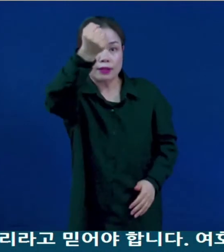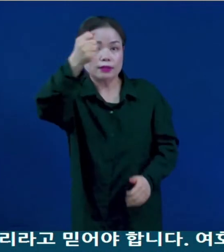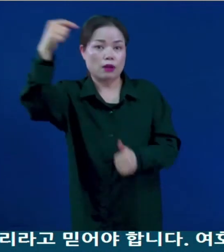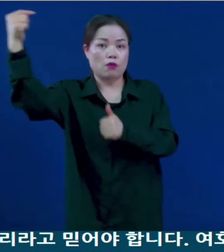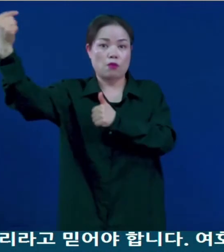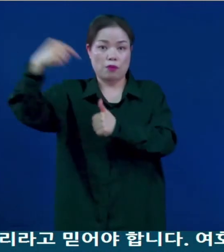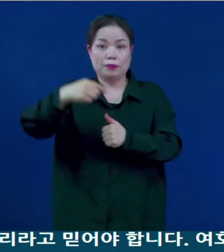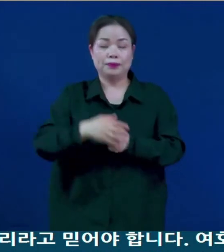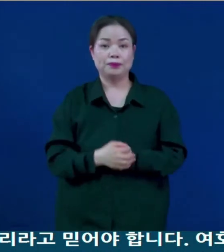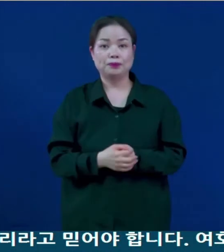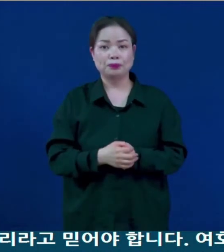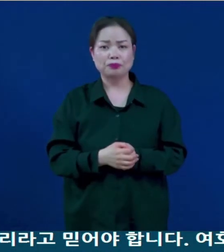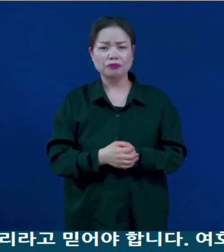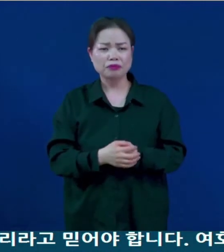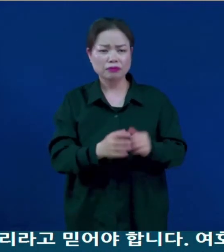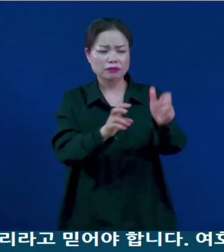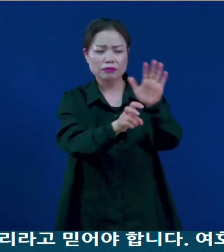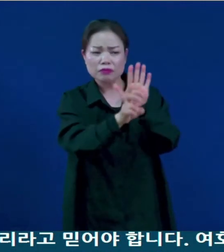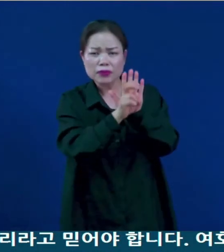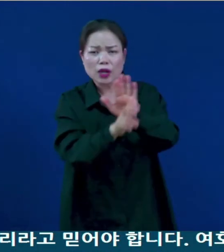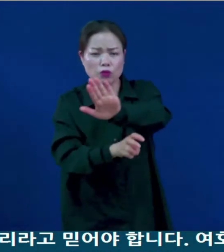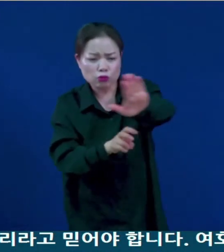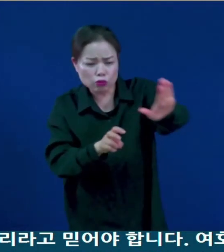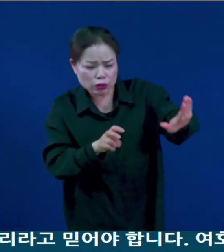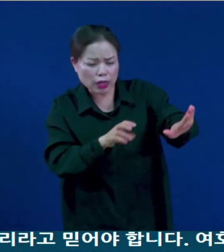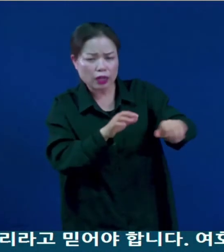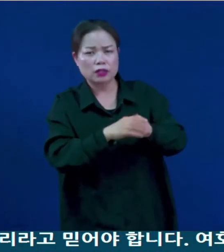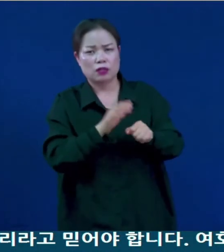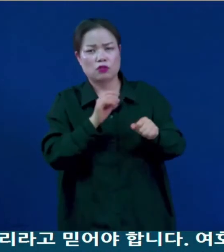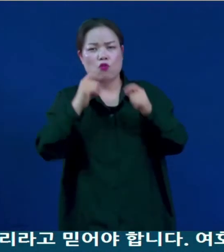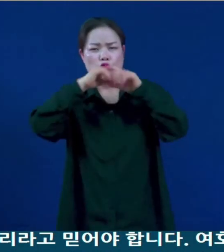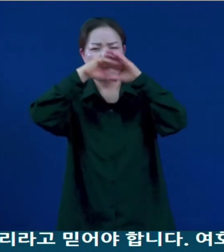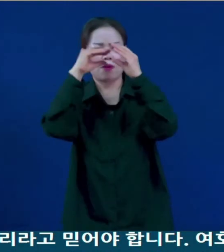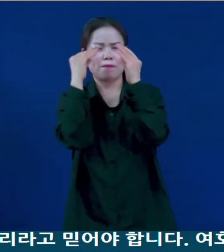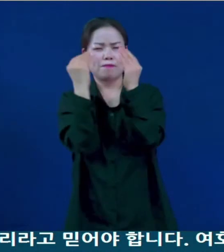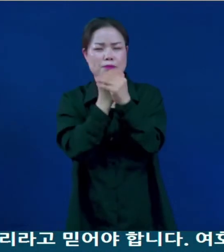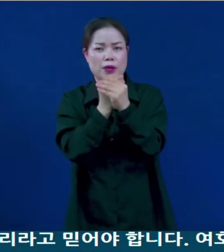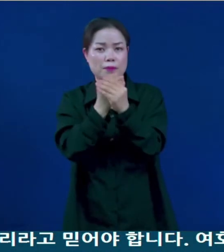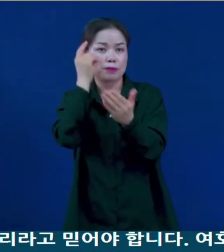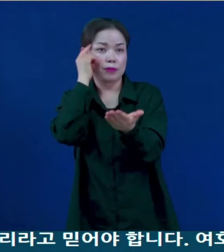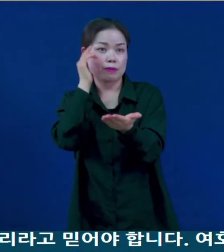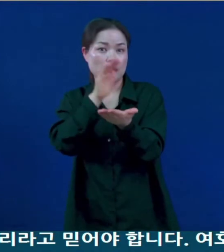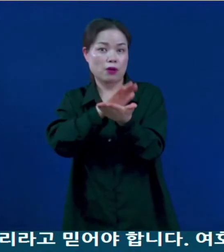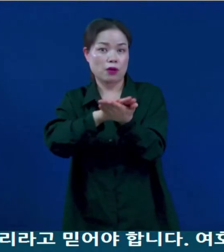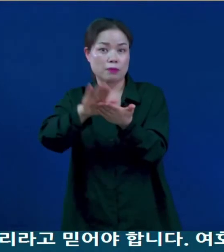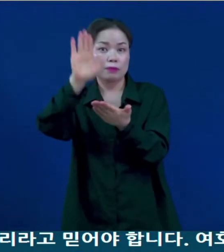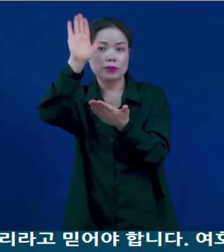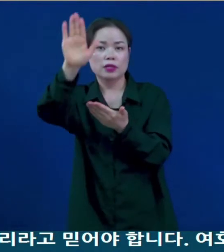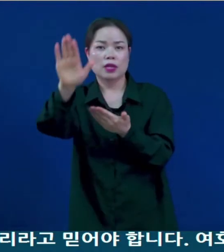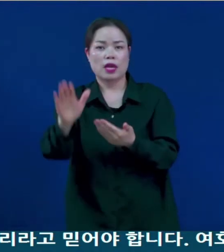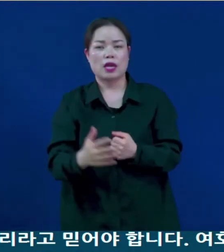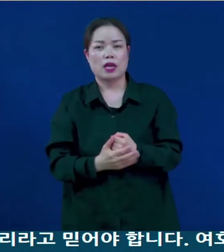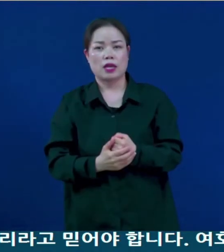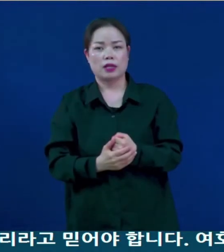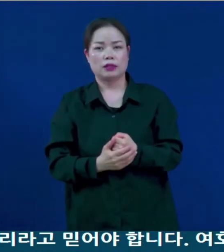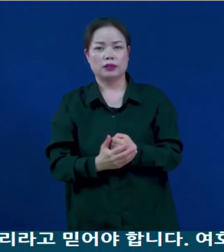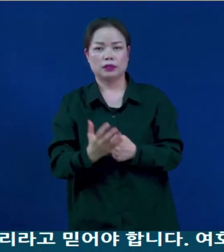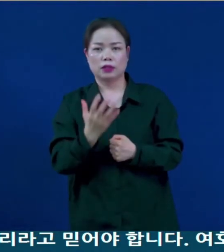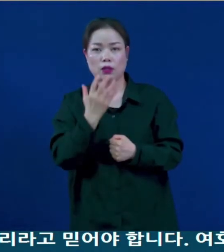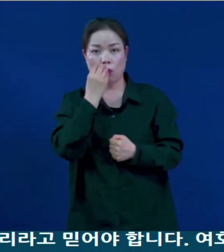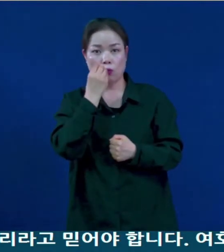알려줍니다. 미가는 우리가 오늘 들은 이 완벽하게 평화로운 미래의 시온을